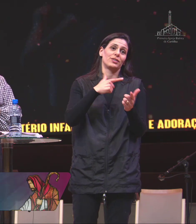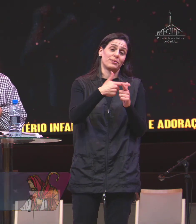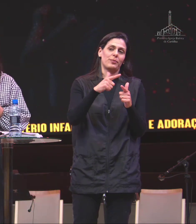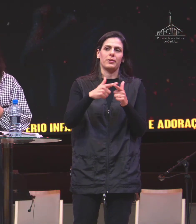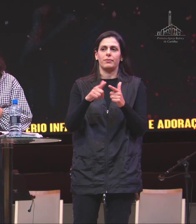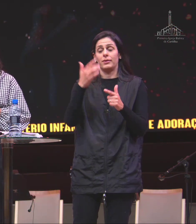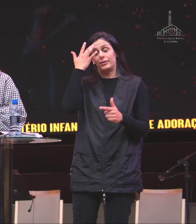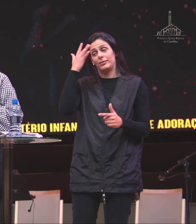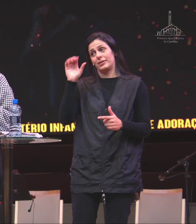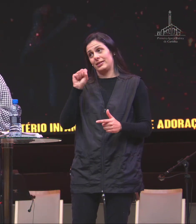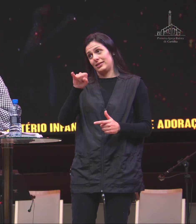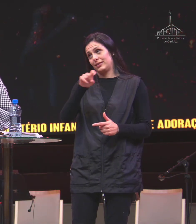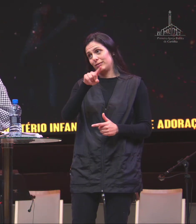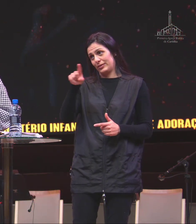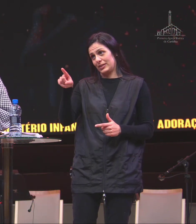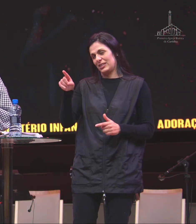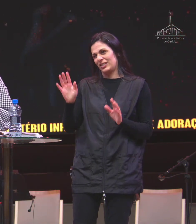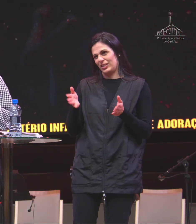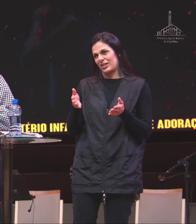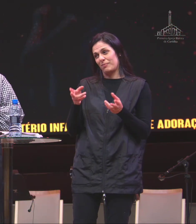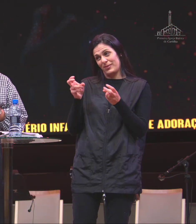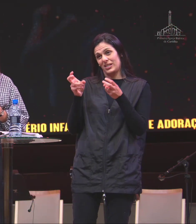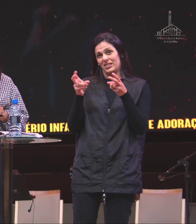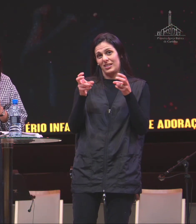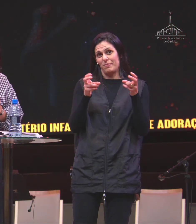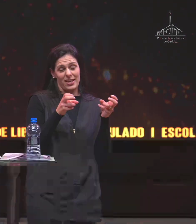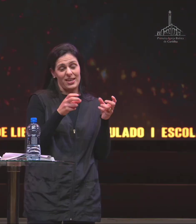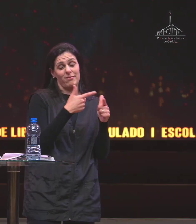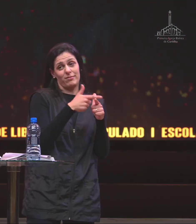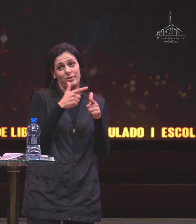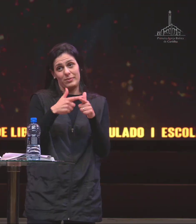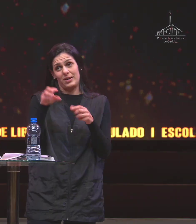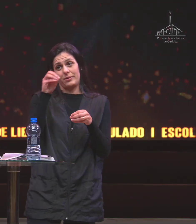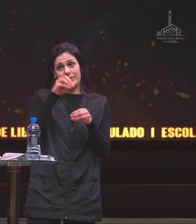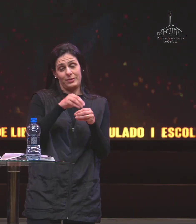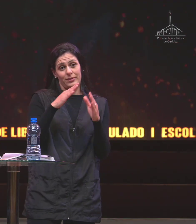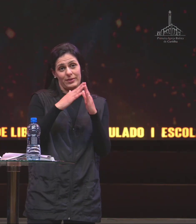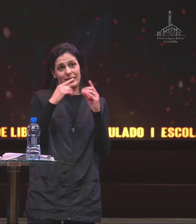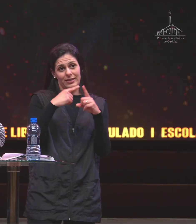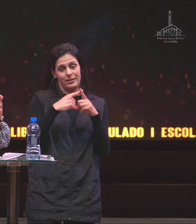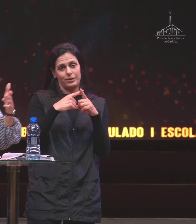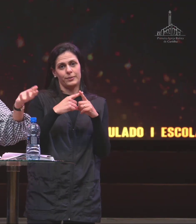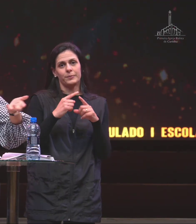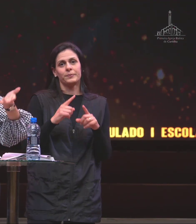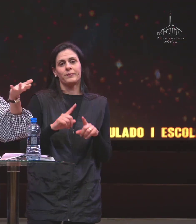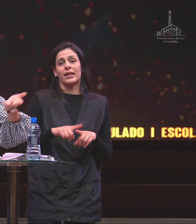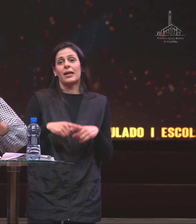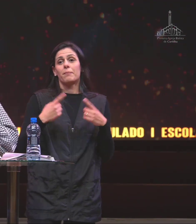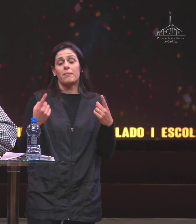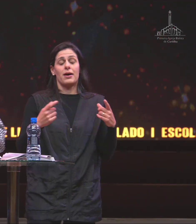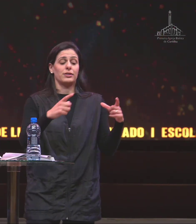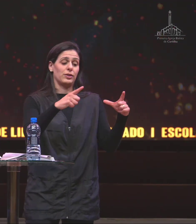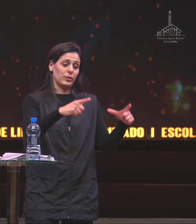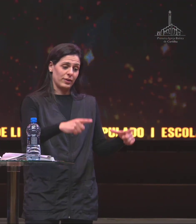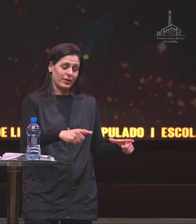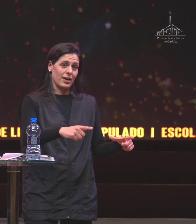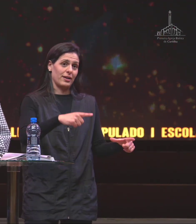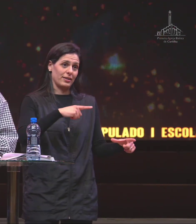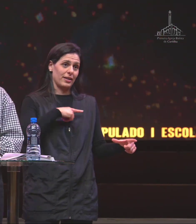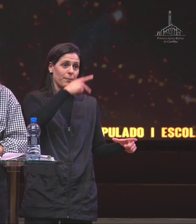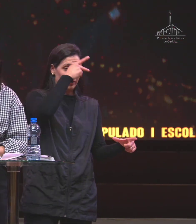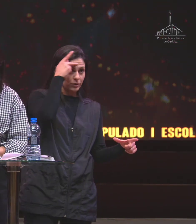uma pincelada. Os gentios se convertiam e os judeus queriam que eles fossem